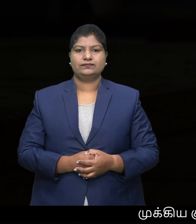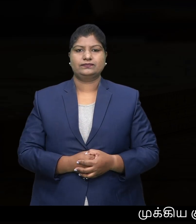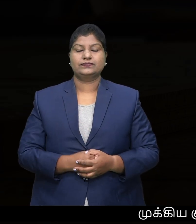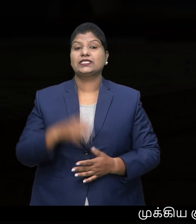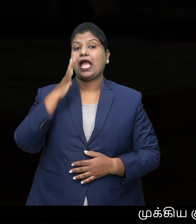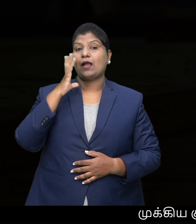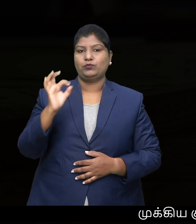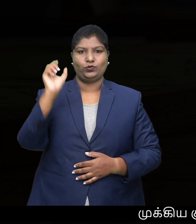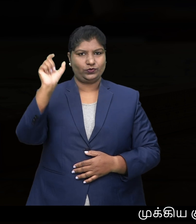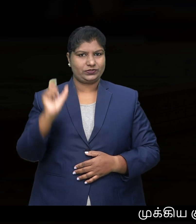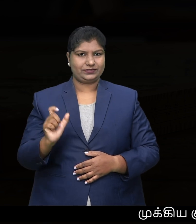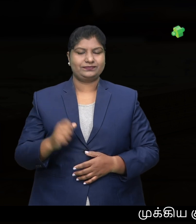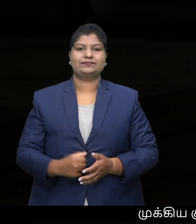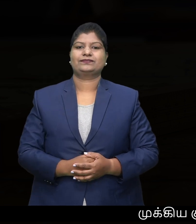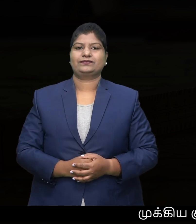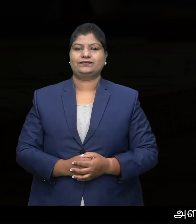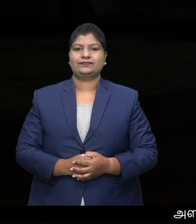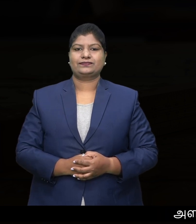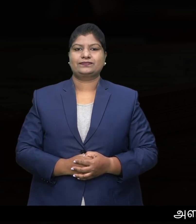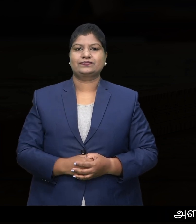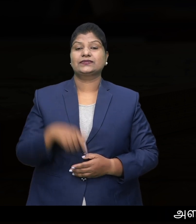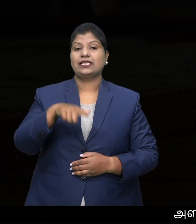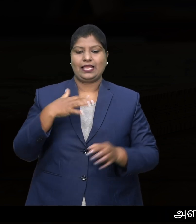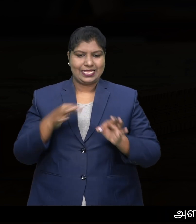முக்கிய குறிப்புகள்: அளவீடு,